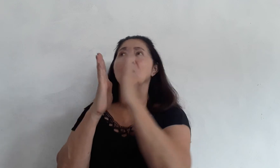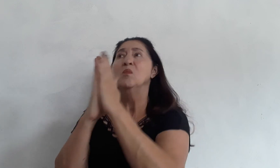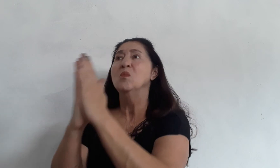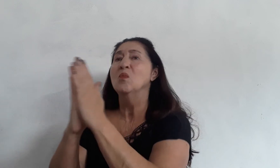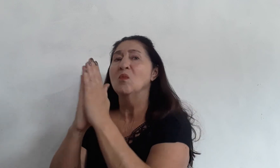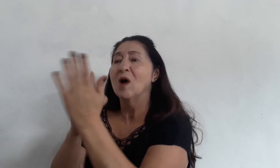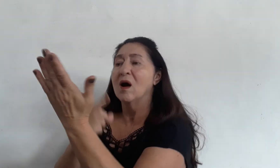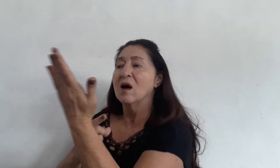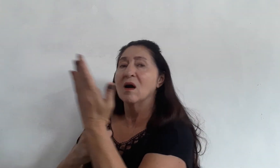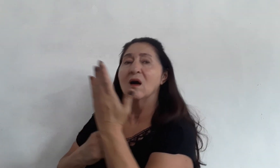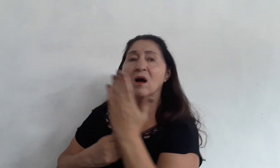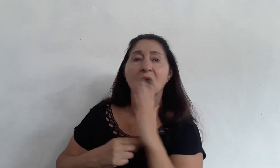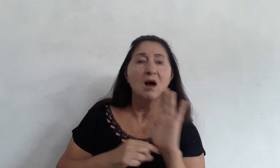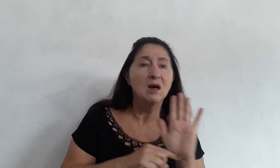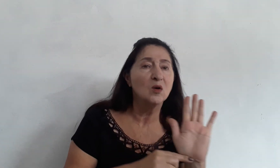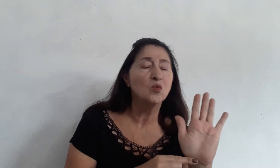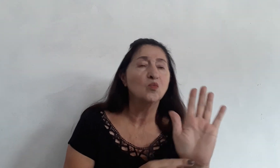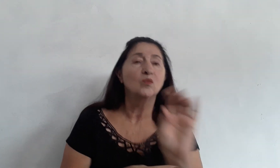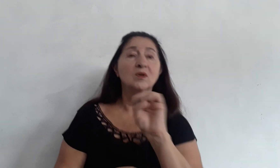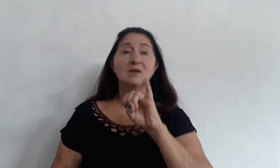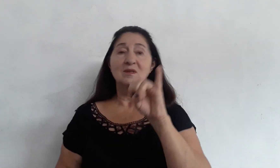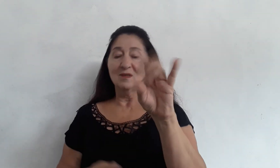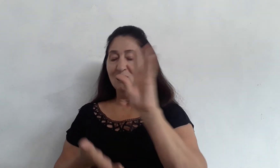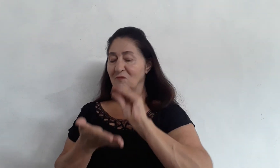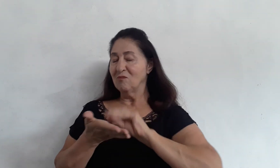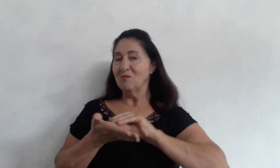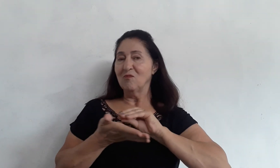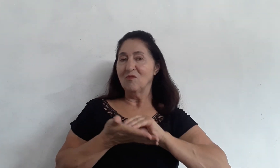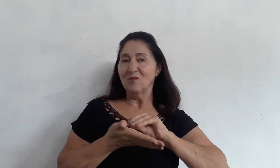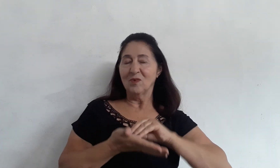nós somos os discípulos de Jesus. E por que nós não conseguimos